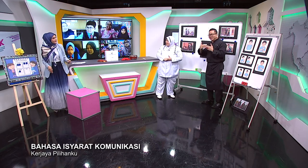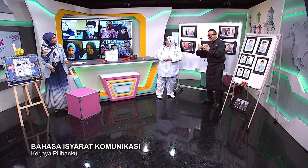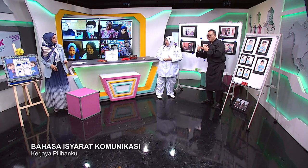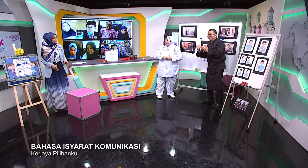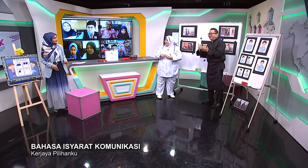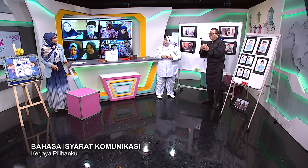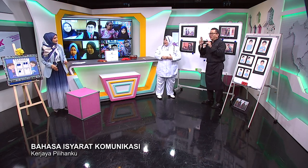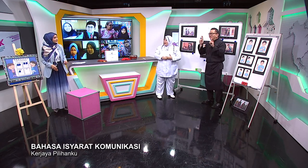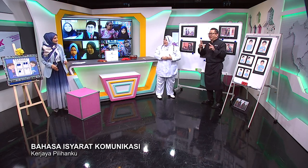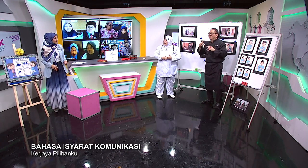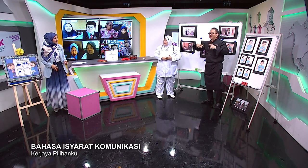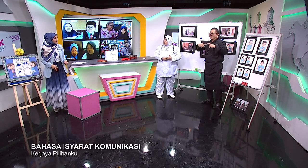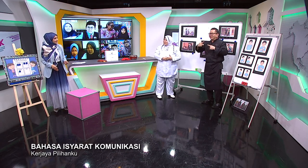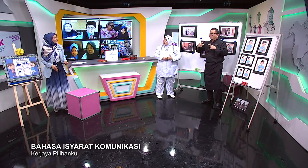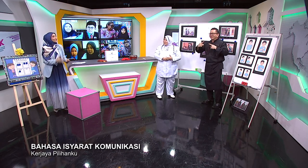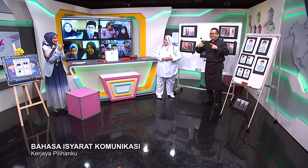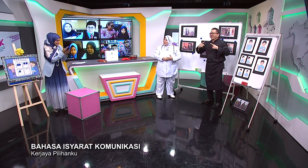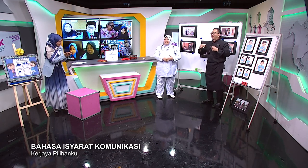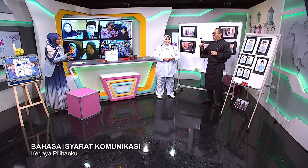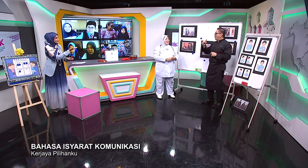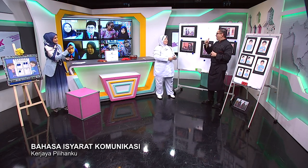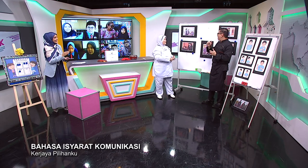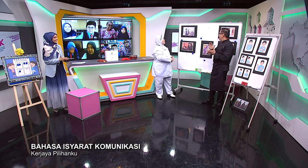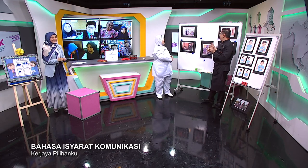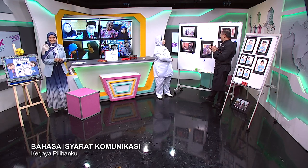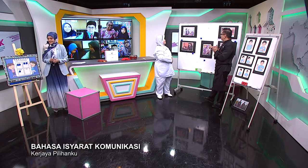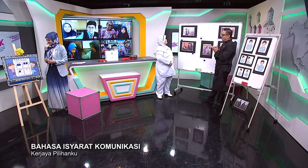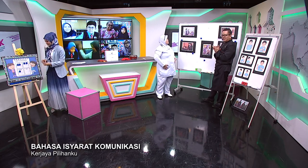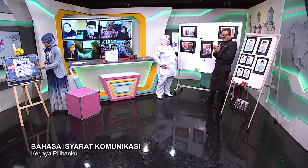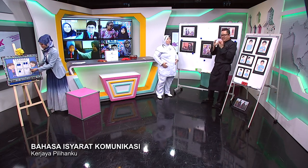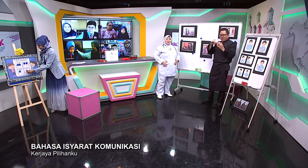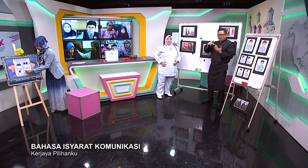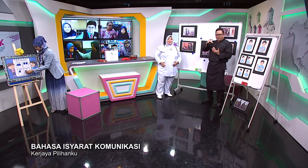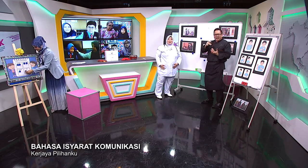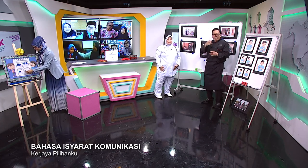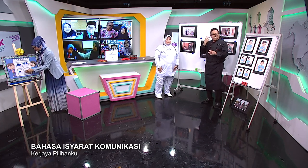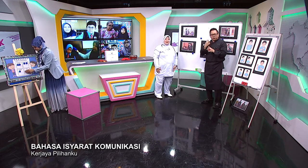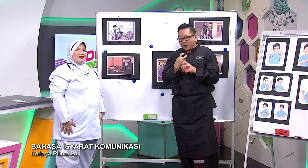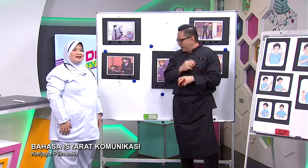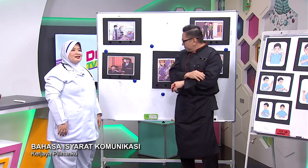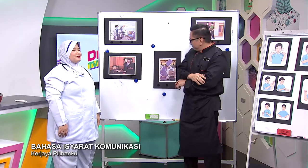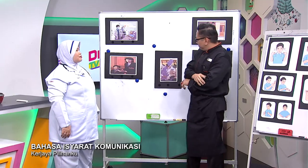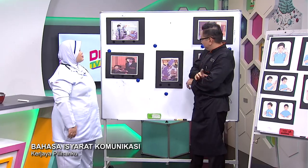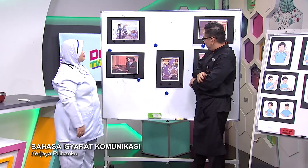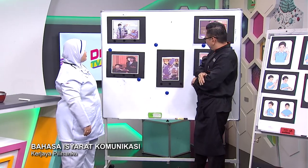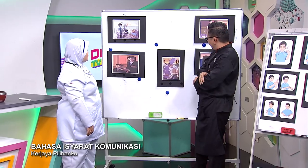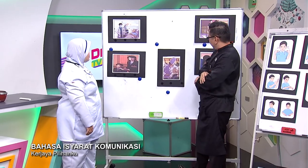Saya sambung lagi ujian isyarat? Boleh, cikgu. Silakan. Baik. Cikgu nak pilih yang susah lah.